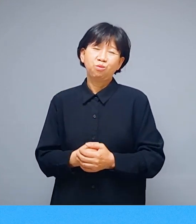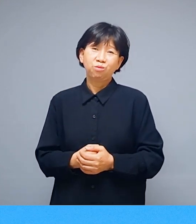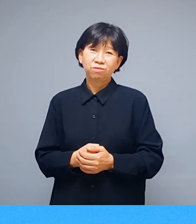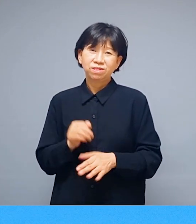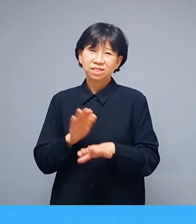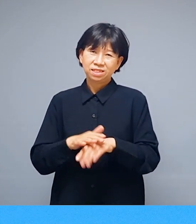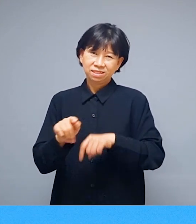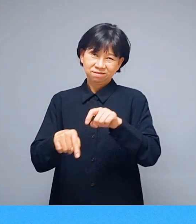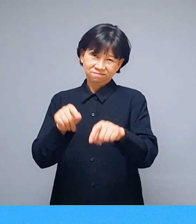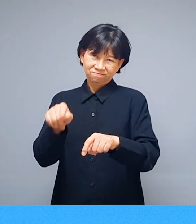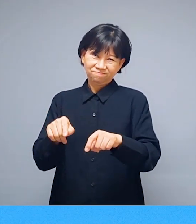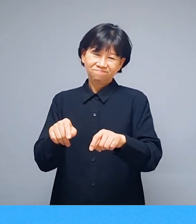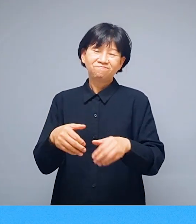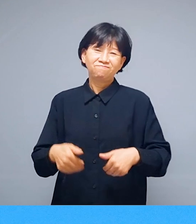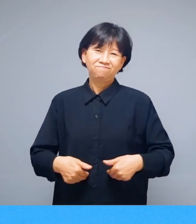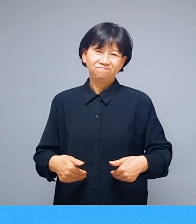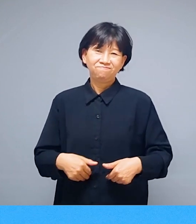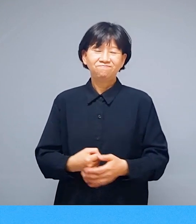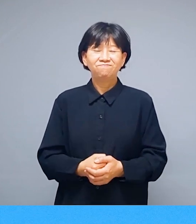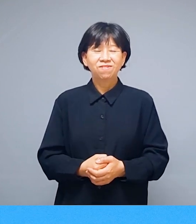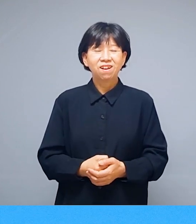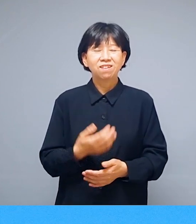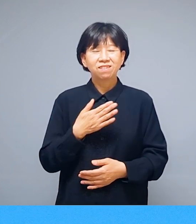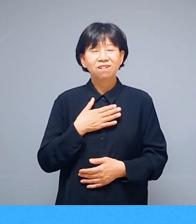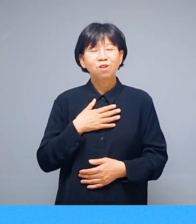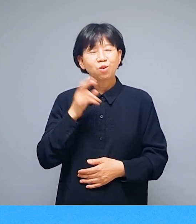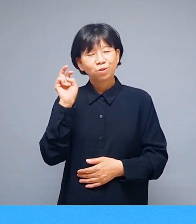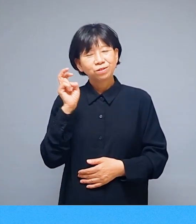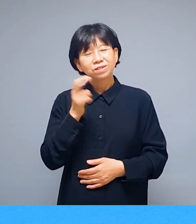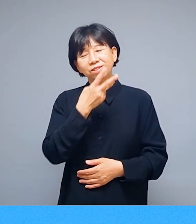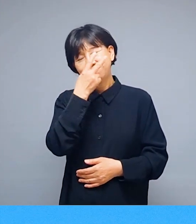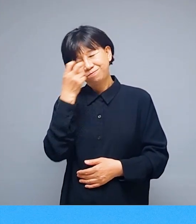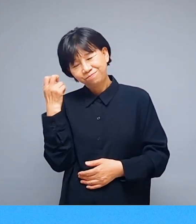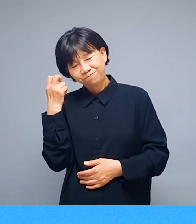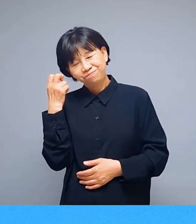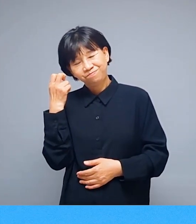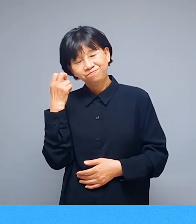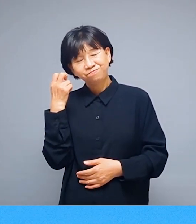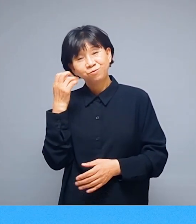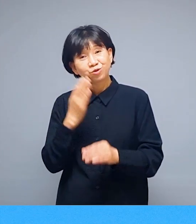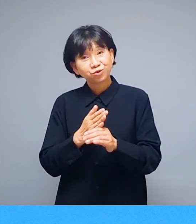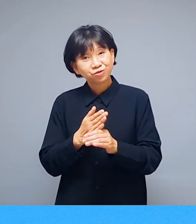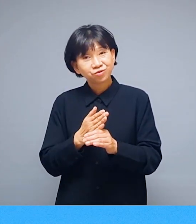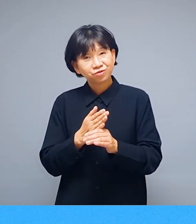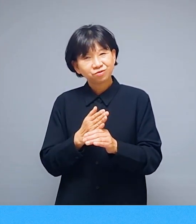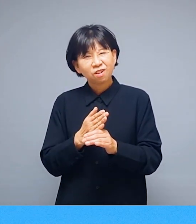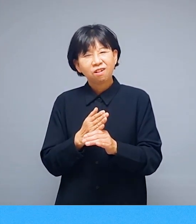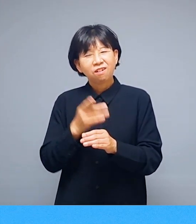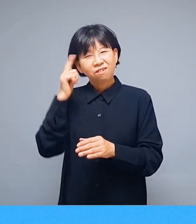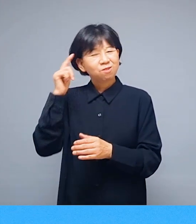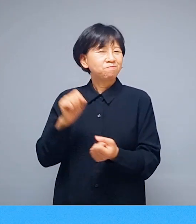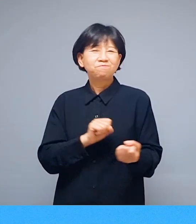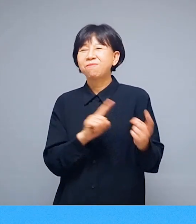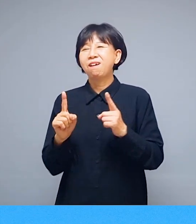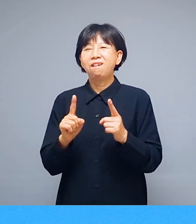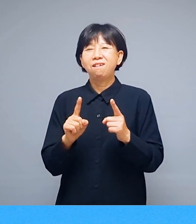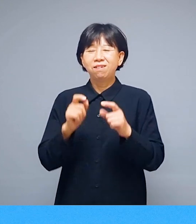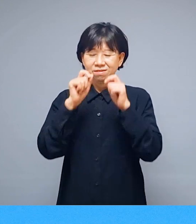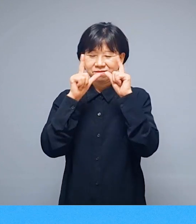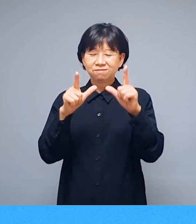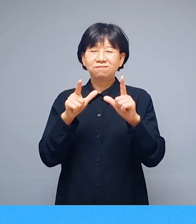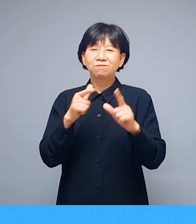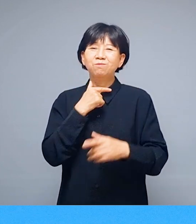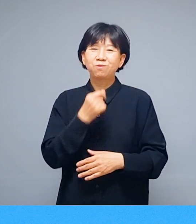향한, 때로는 우리가 잠자고 있다면 경고의 메시지가 될 테고, 그래도 다시